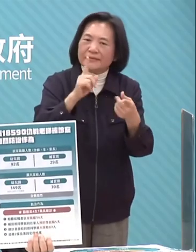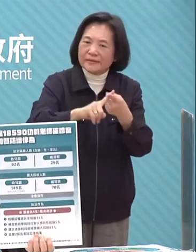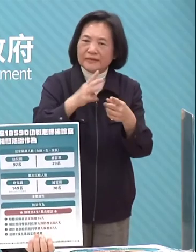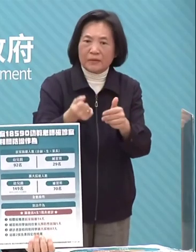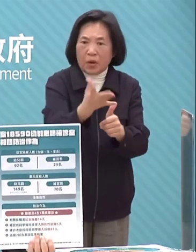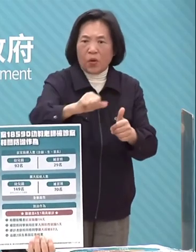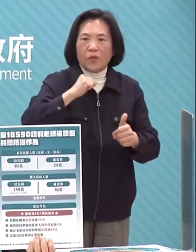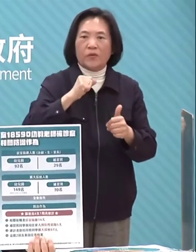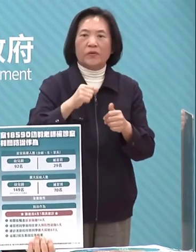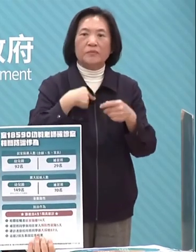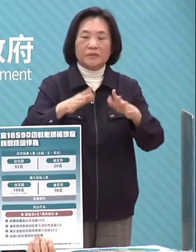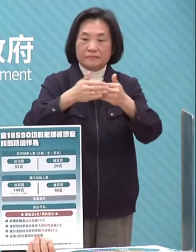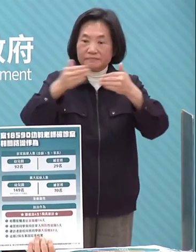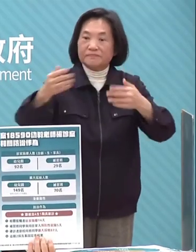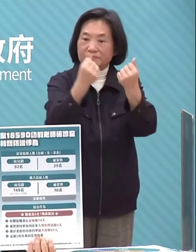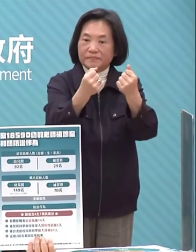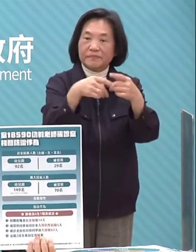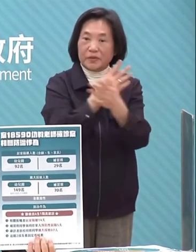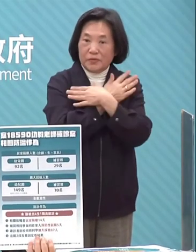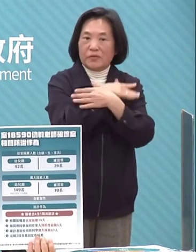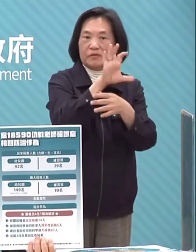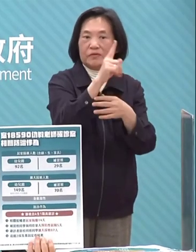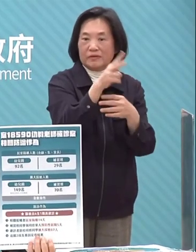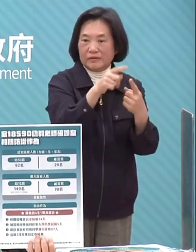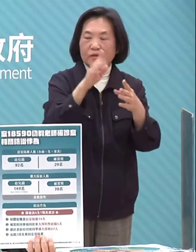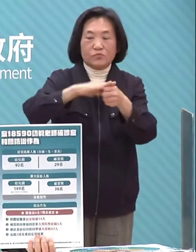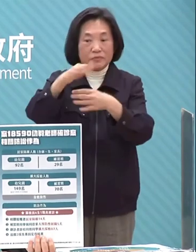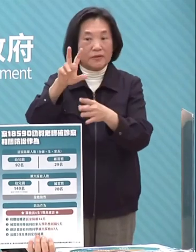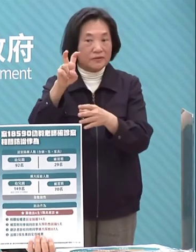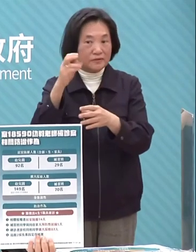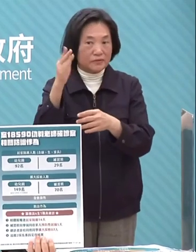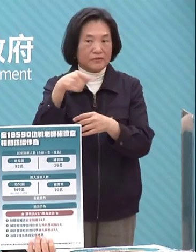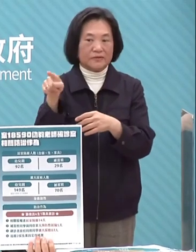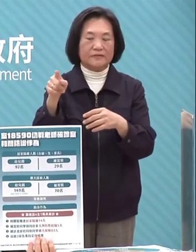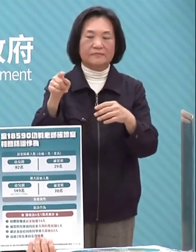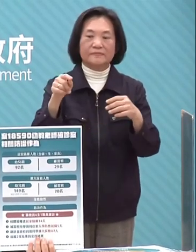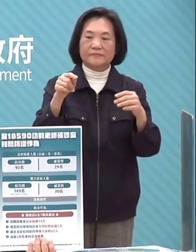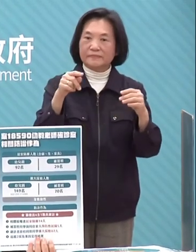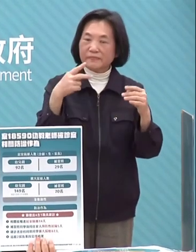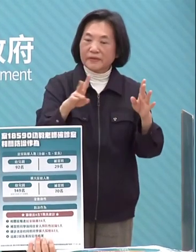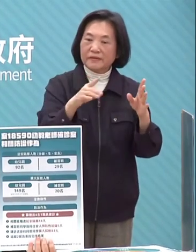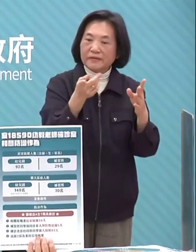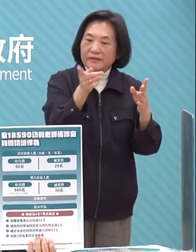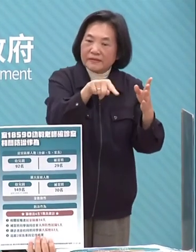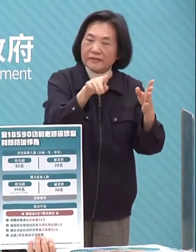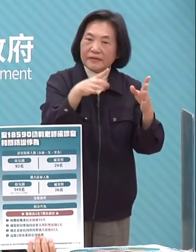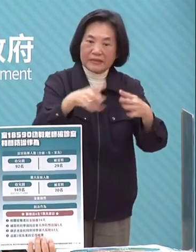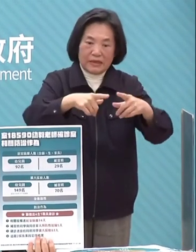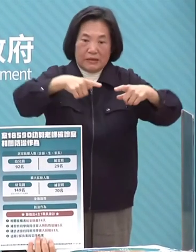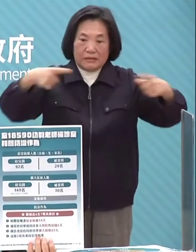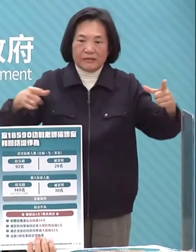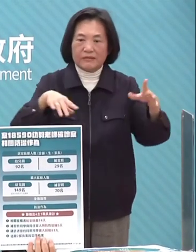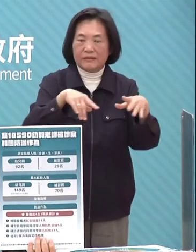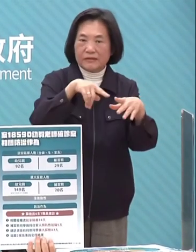我们现在单单哦，居家隔离，幼儿园就92个，补习班29个，哦，然后哦，现在扩大裁